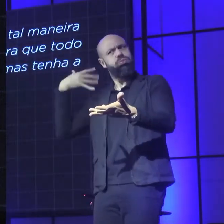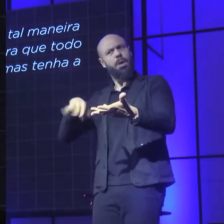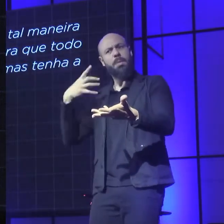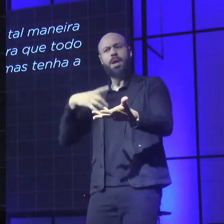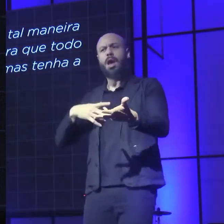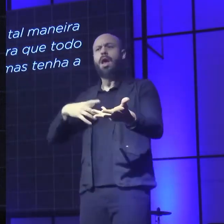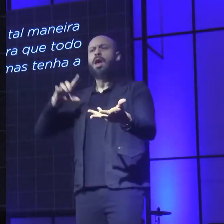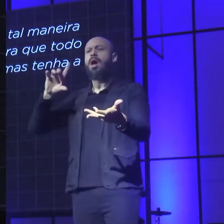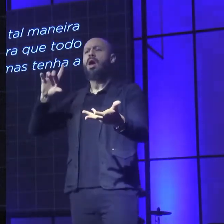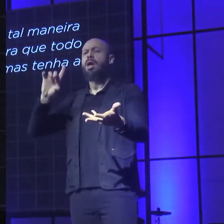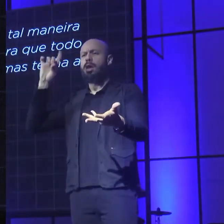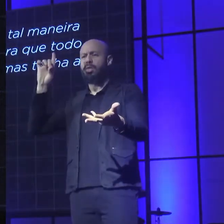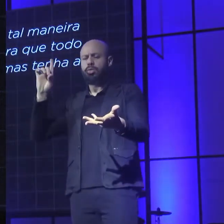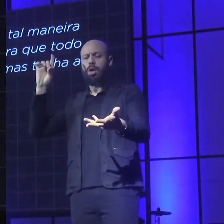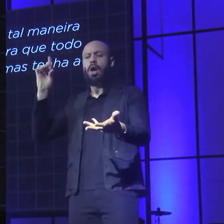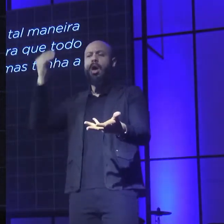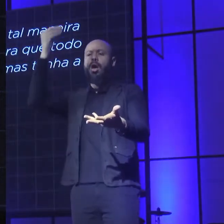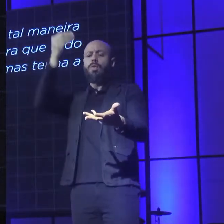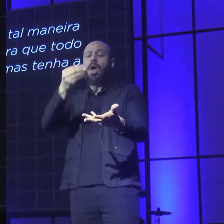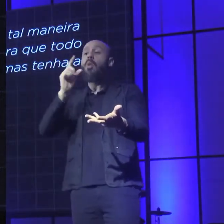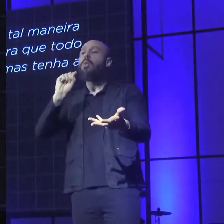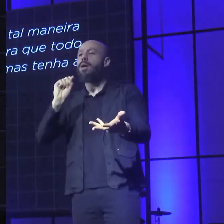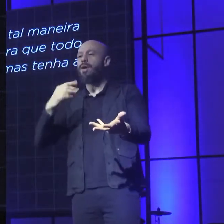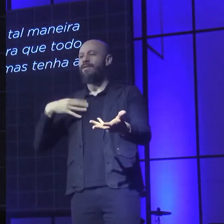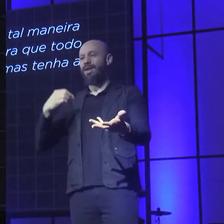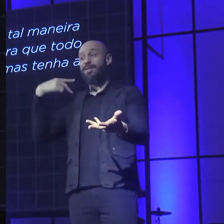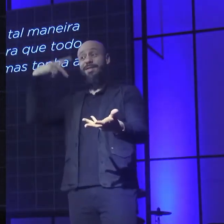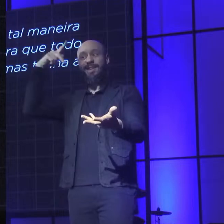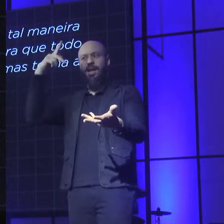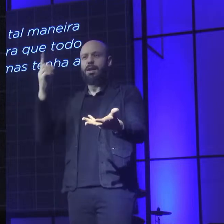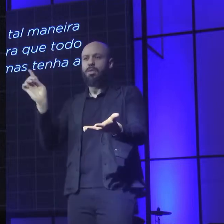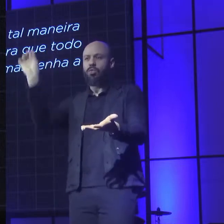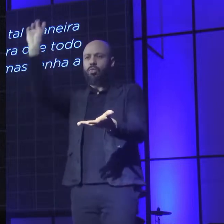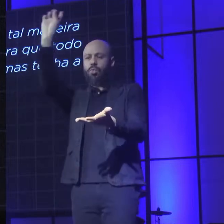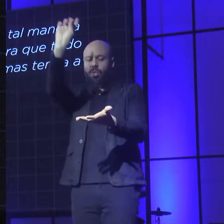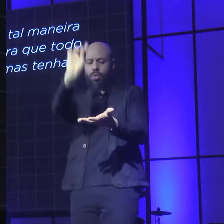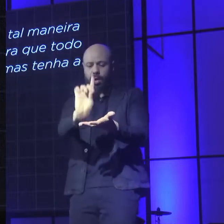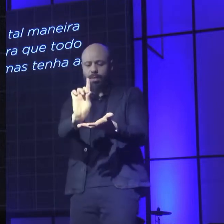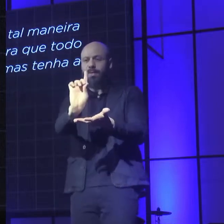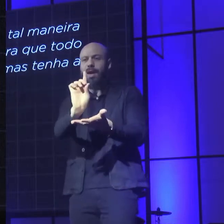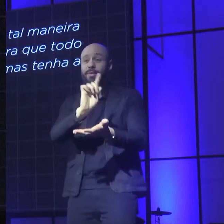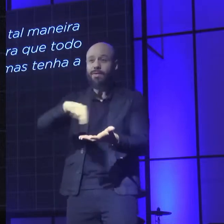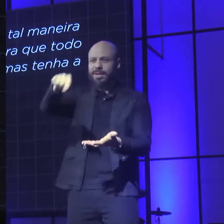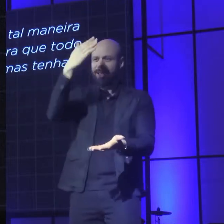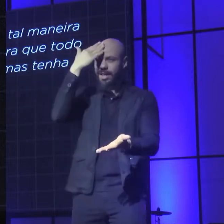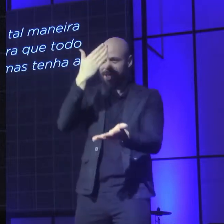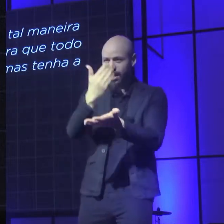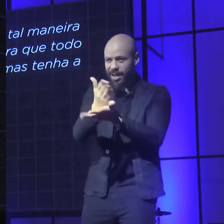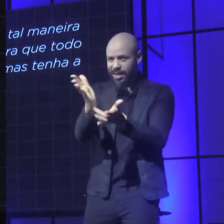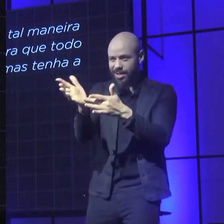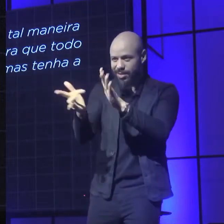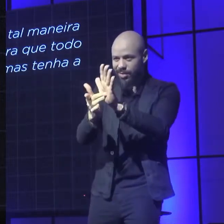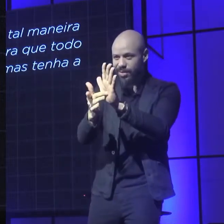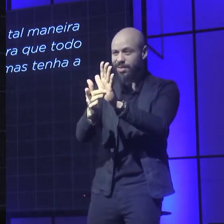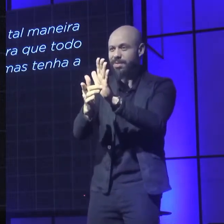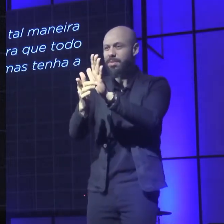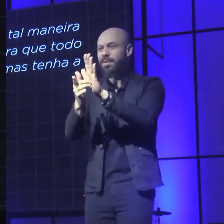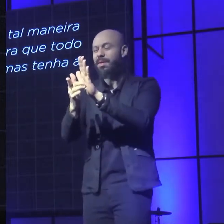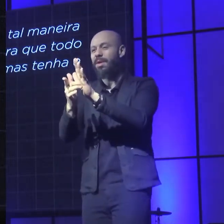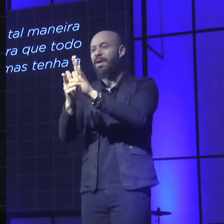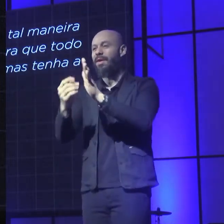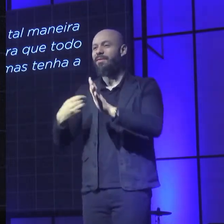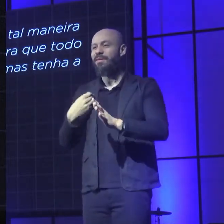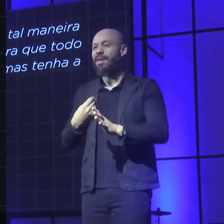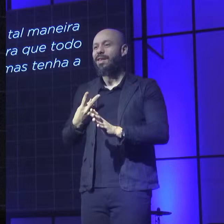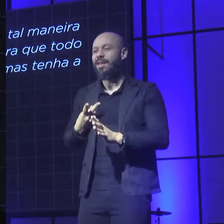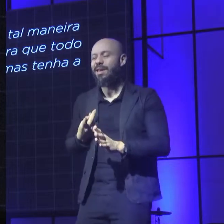seu Filho unigênito, o seu único Filho, para que todo aquele que nele crê não pereça, mas tenha a